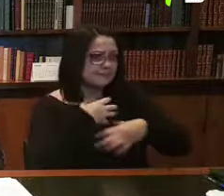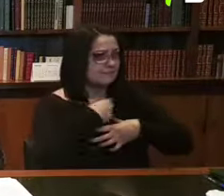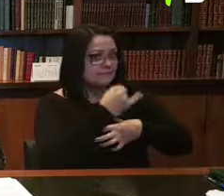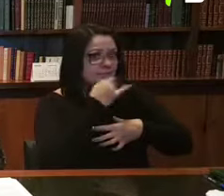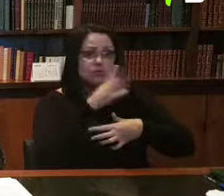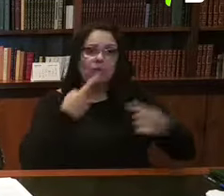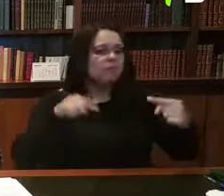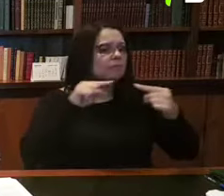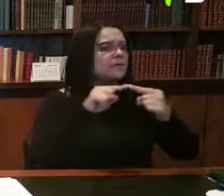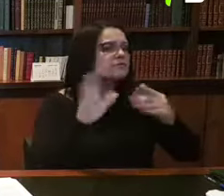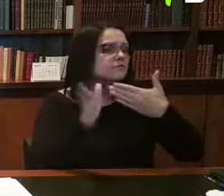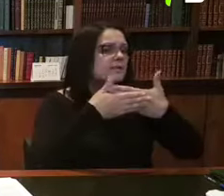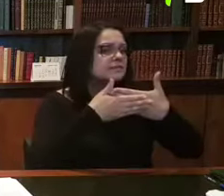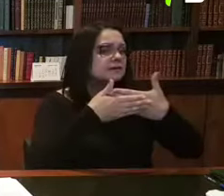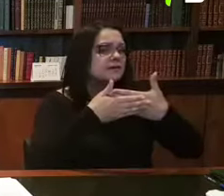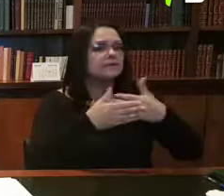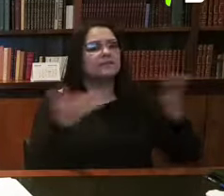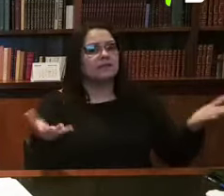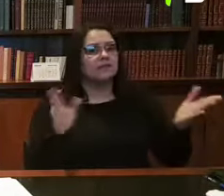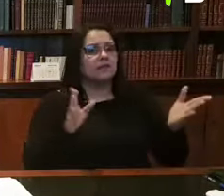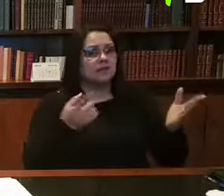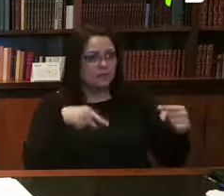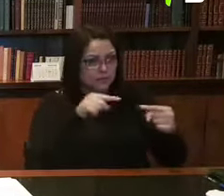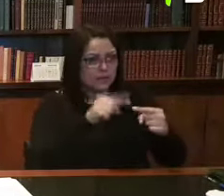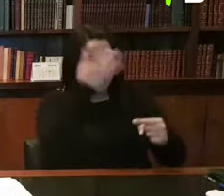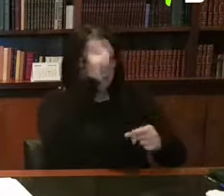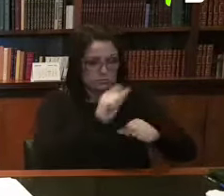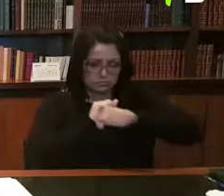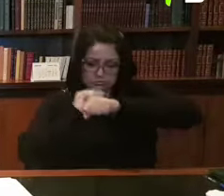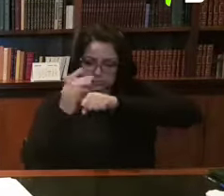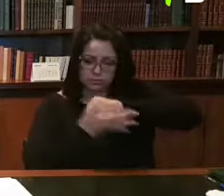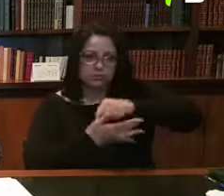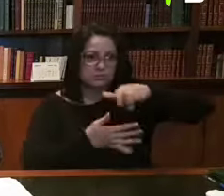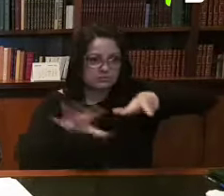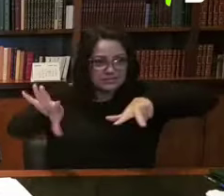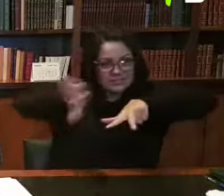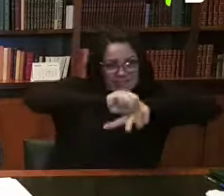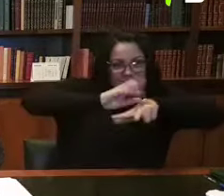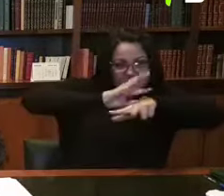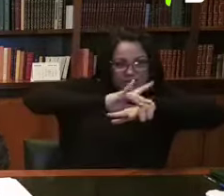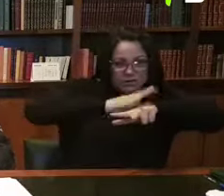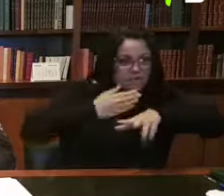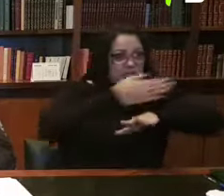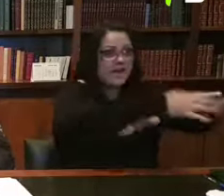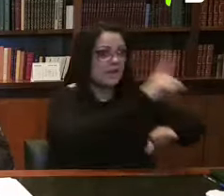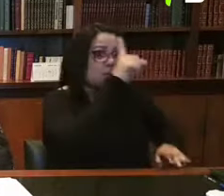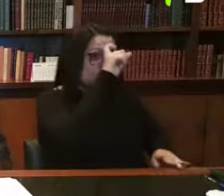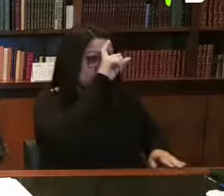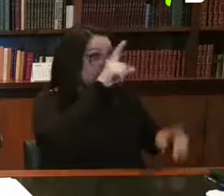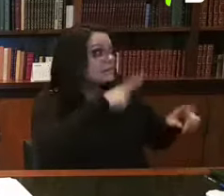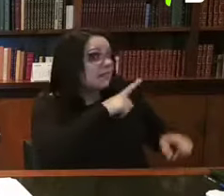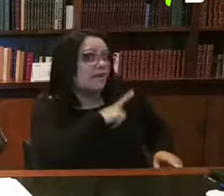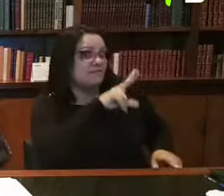de fechar era para que as pessoas uma vez contaminadas é fosse para hospitais e você atende